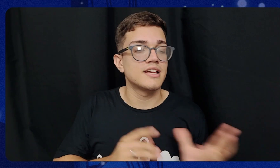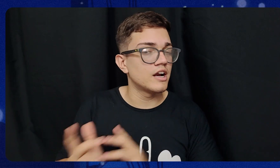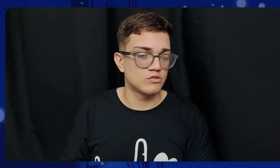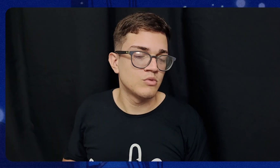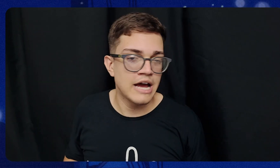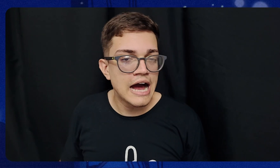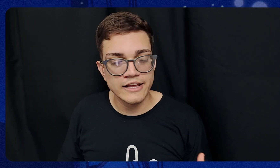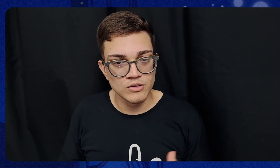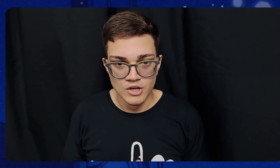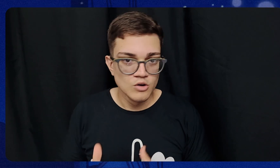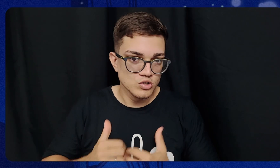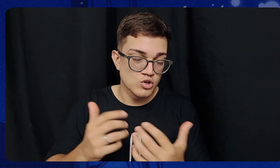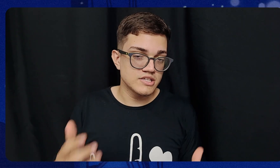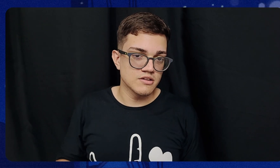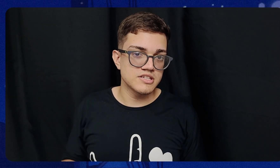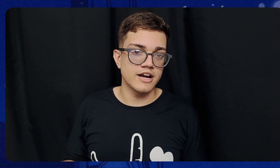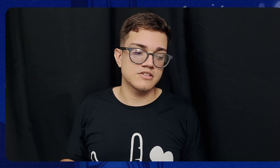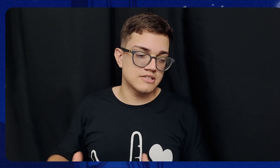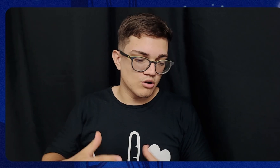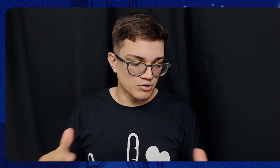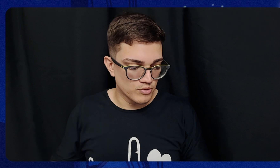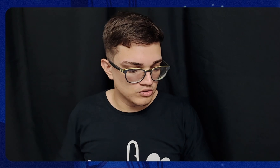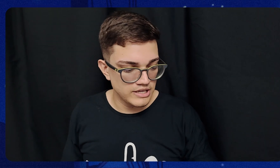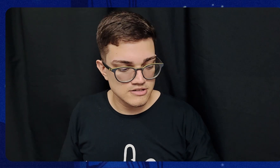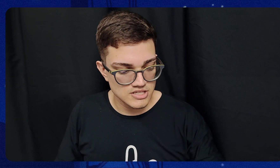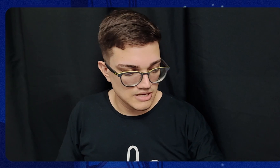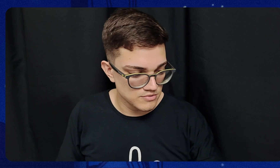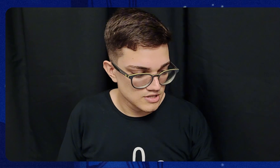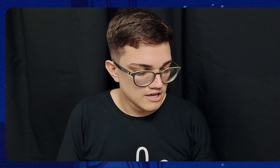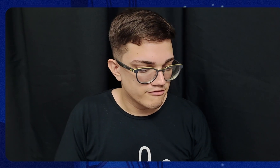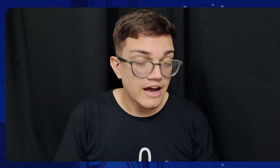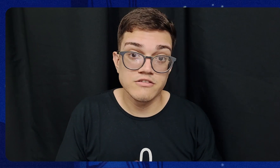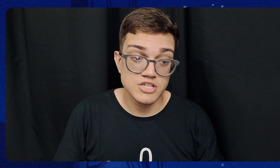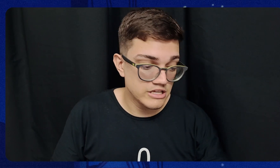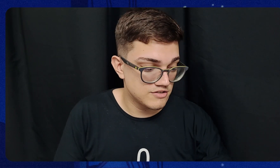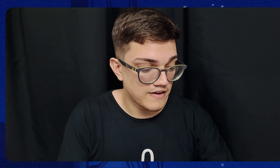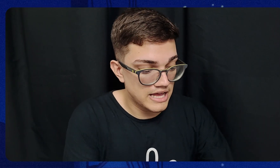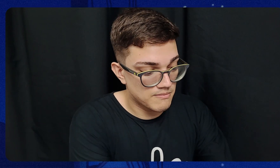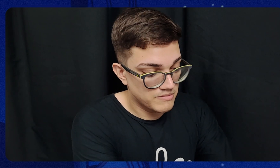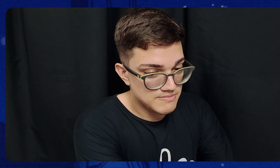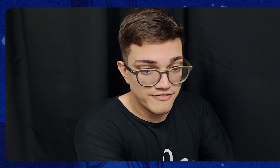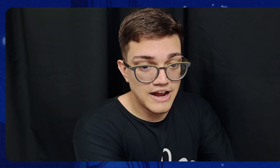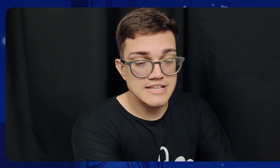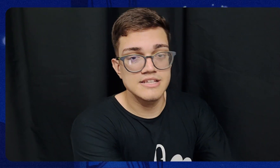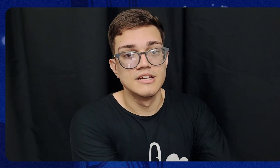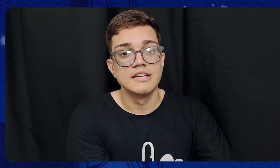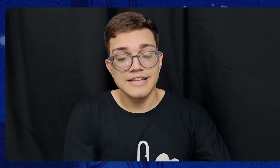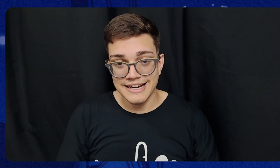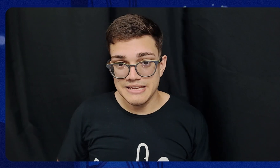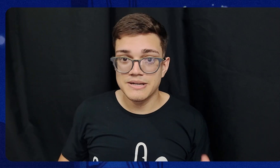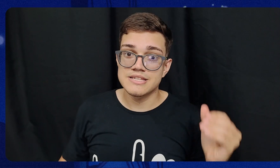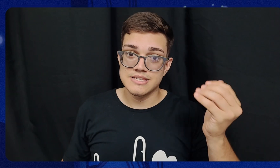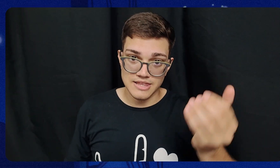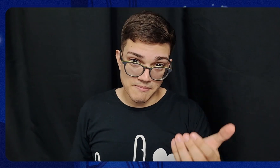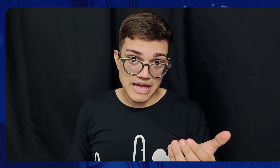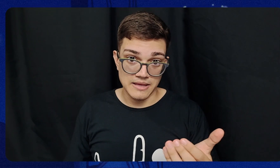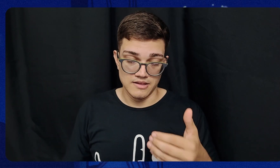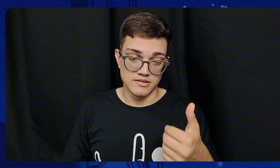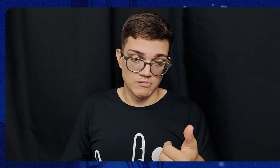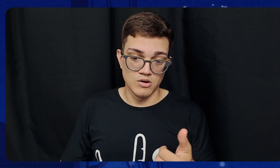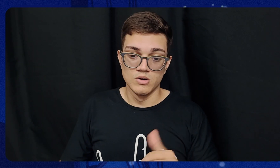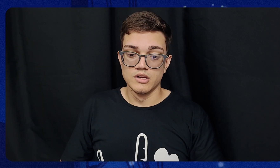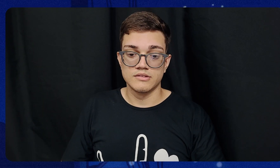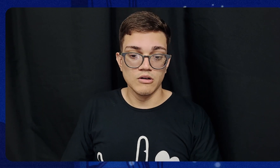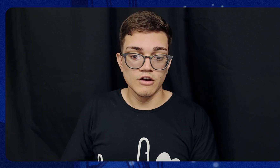mais certo, um errado. Os dois estão certos. Assim como no português nós temos vários jeitos de falar uma mesma frase, na Libras também,